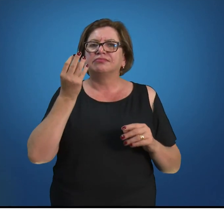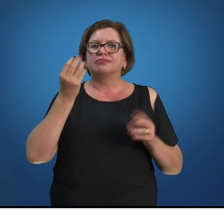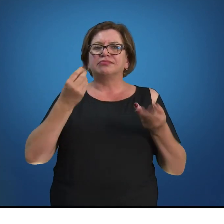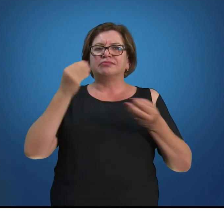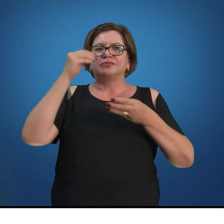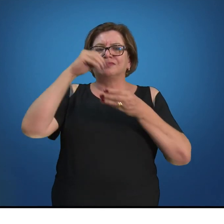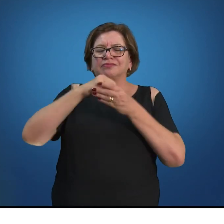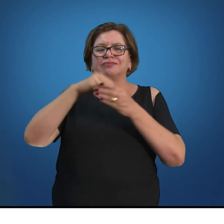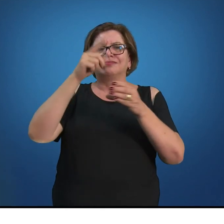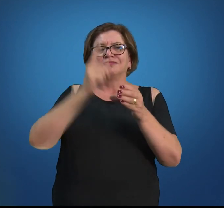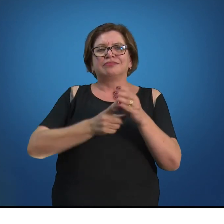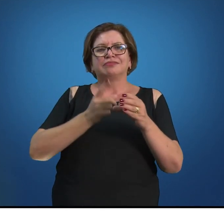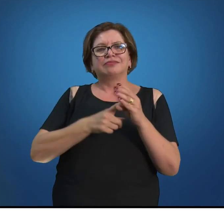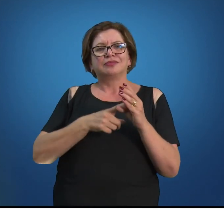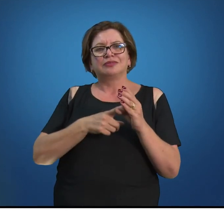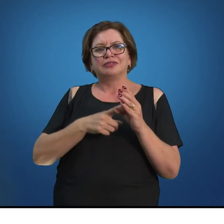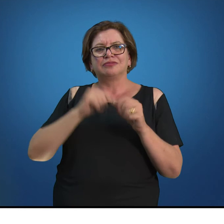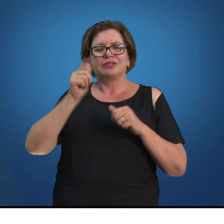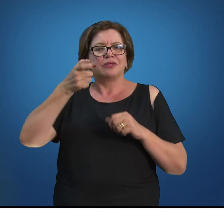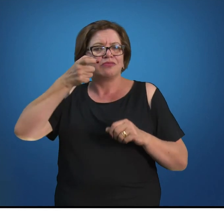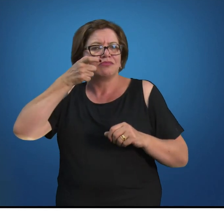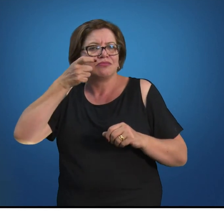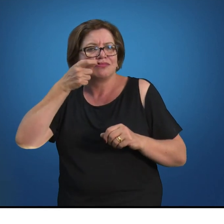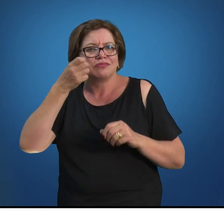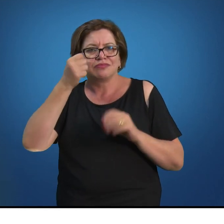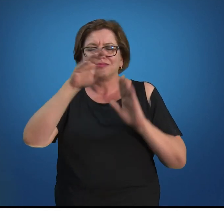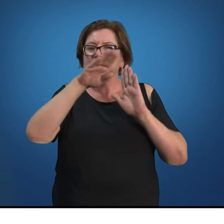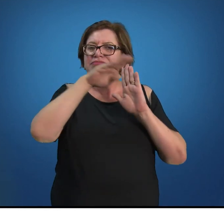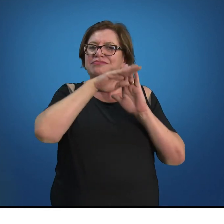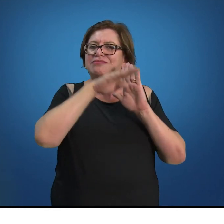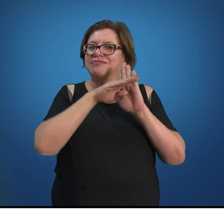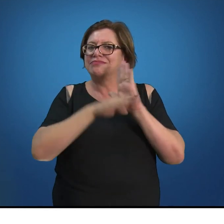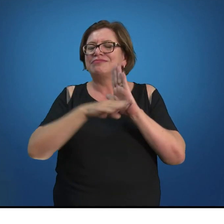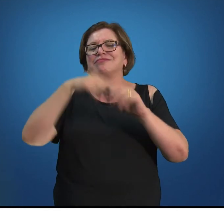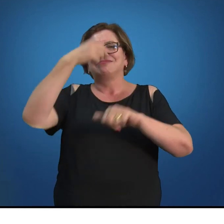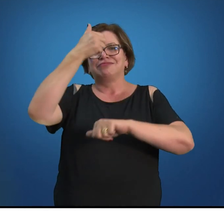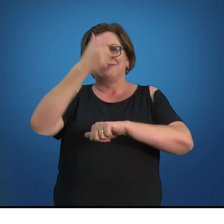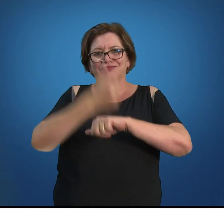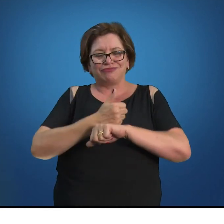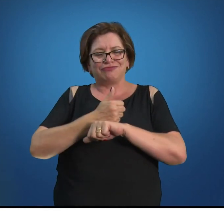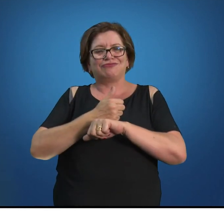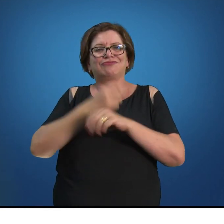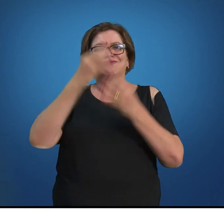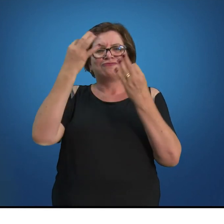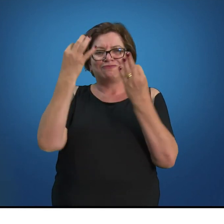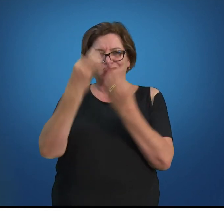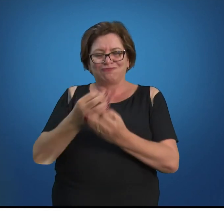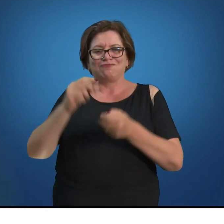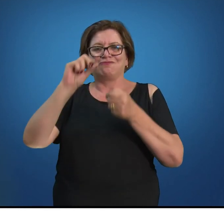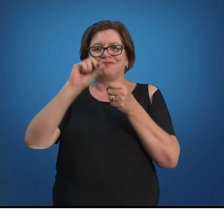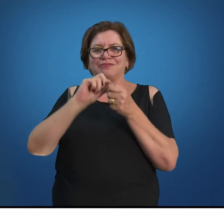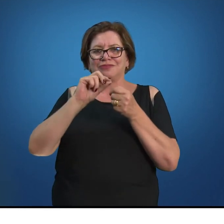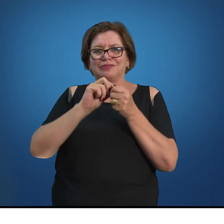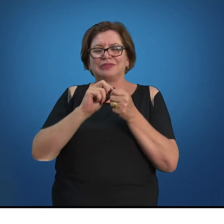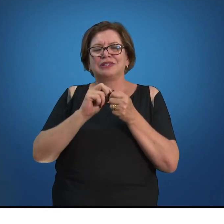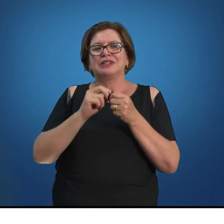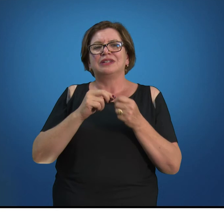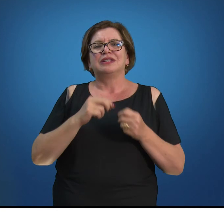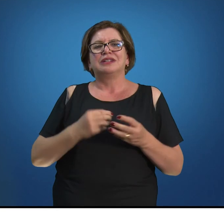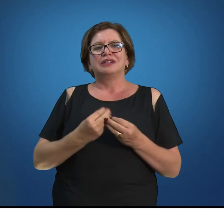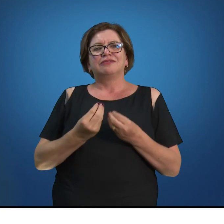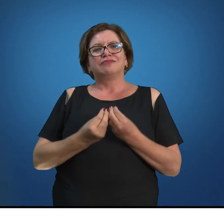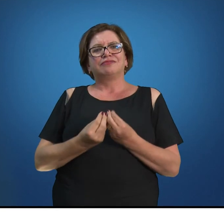ocorrendo dentro do município para observar se o plano diretor realmente está sendo implementado